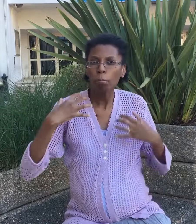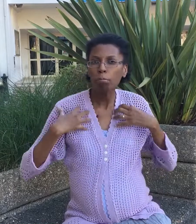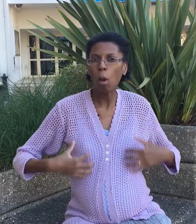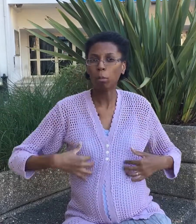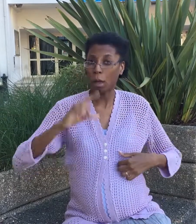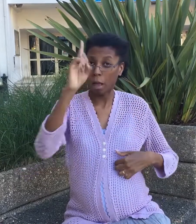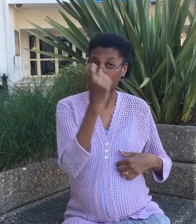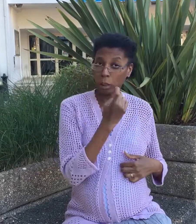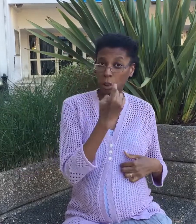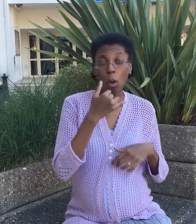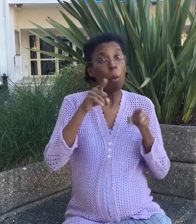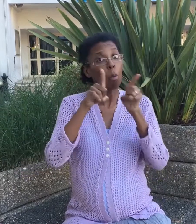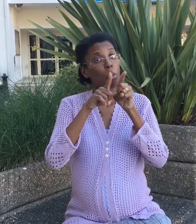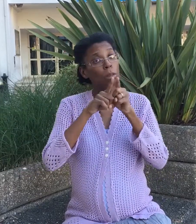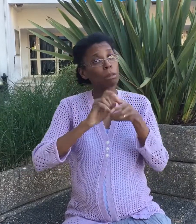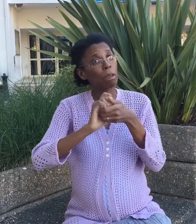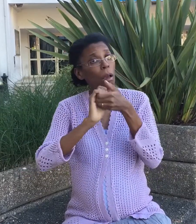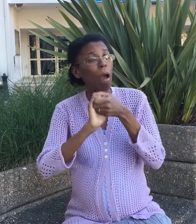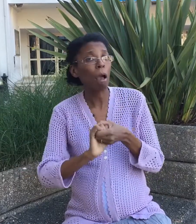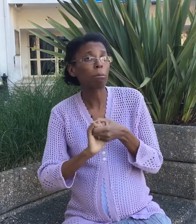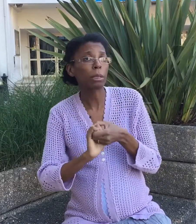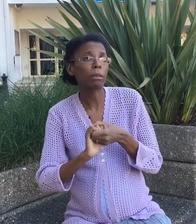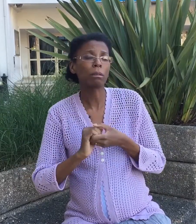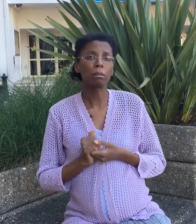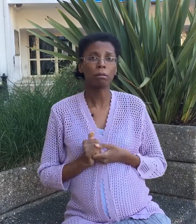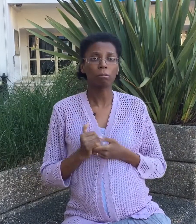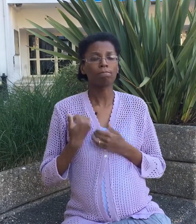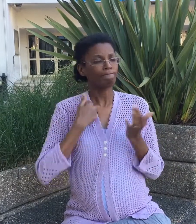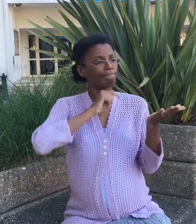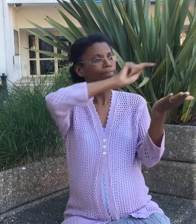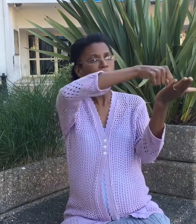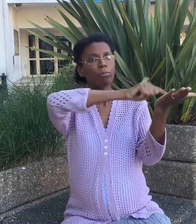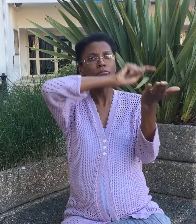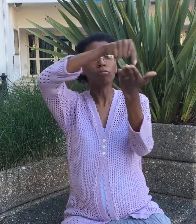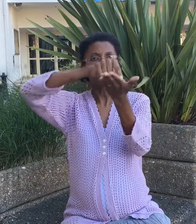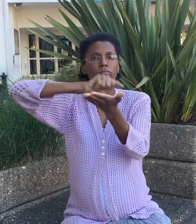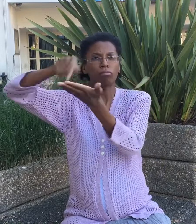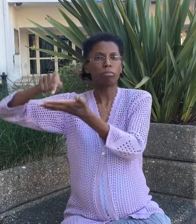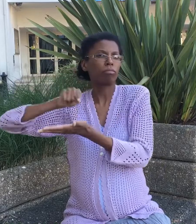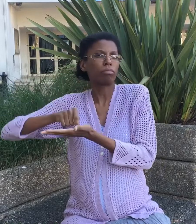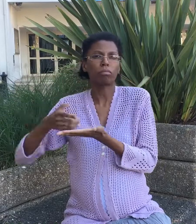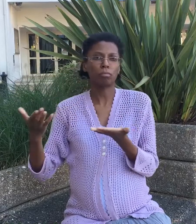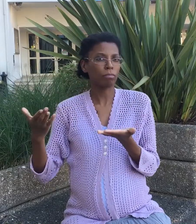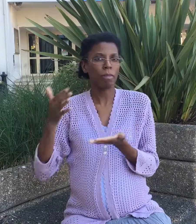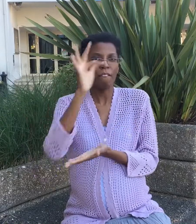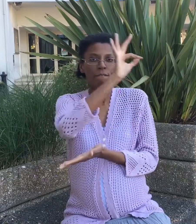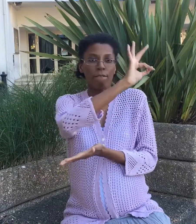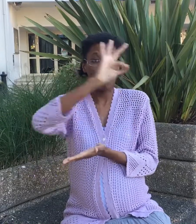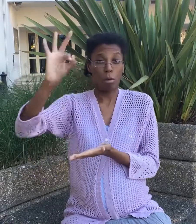adressé à vous, membres et amis des communautés adventistes du territoire de notre